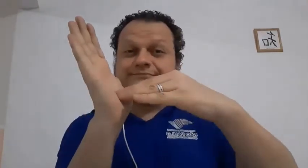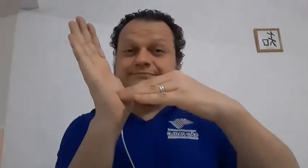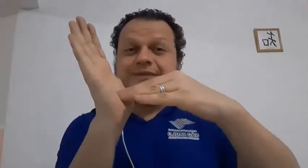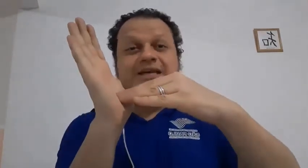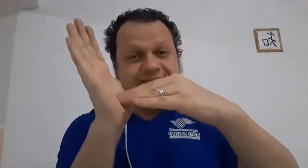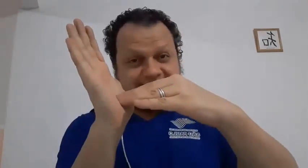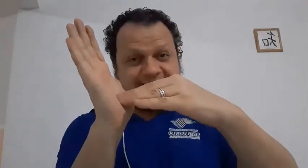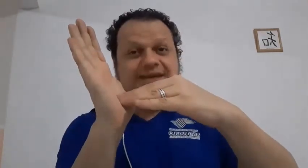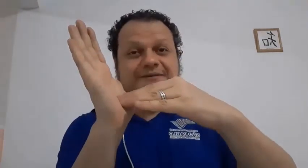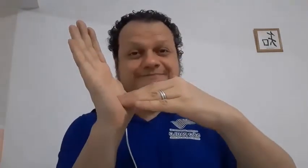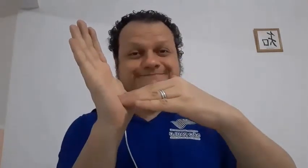Z.